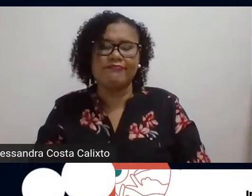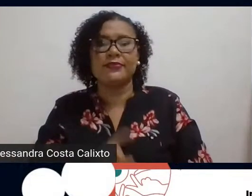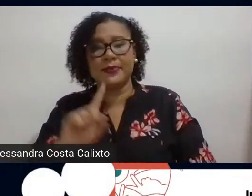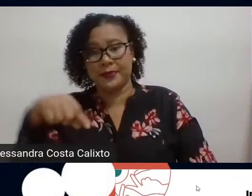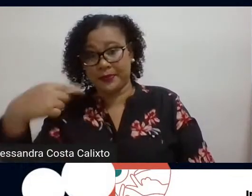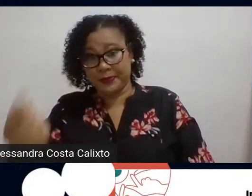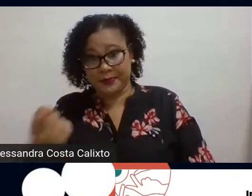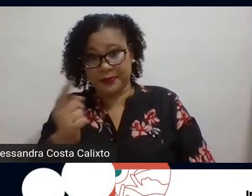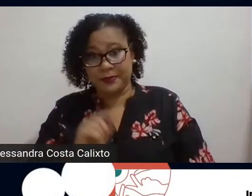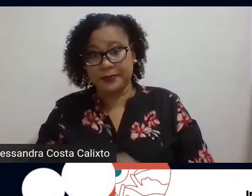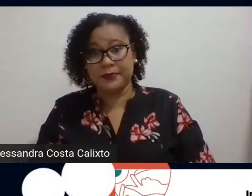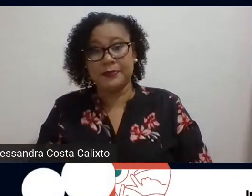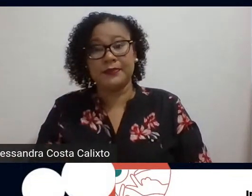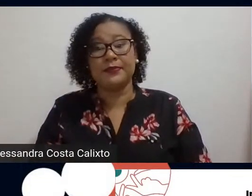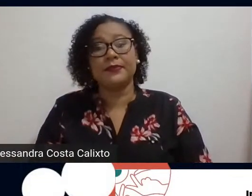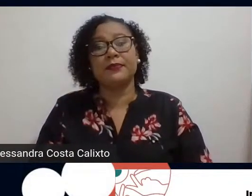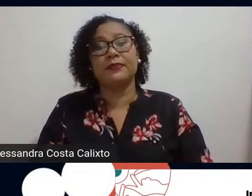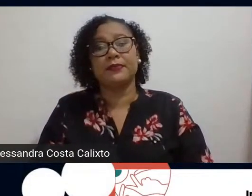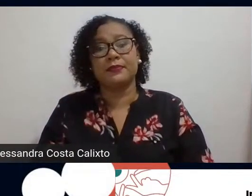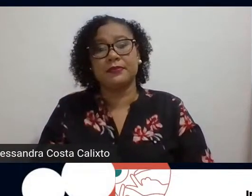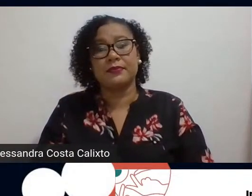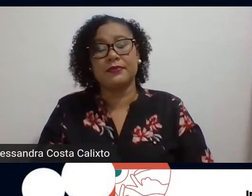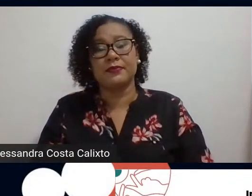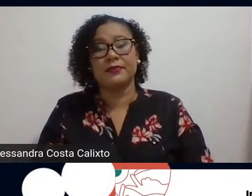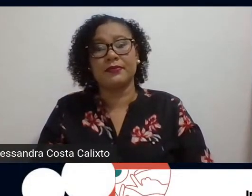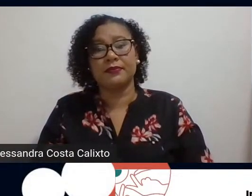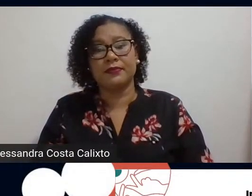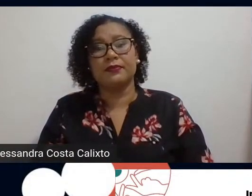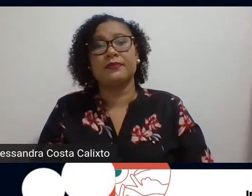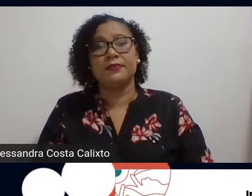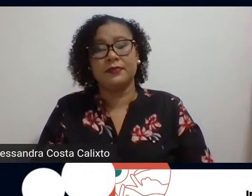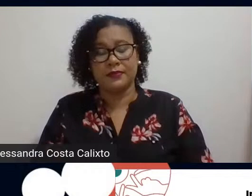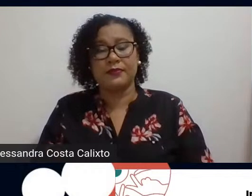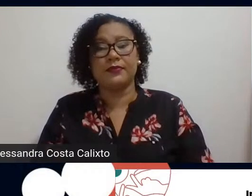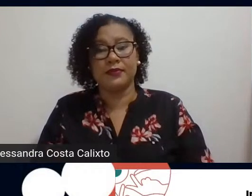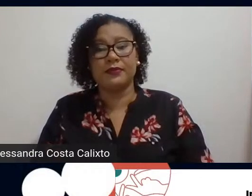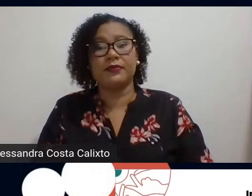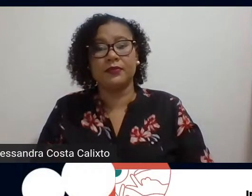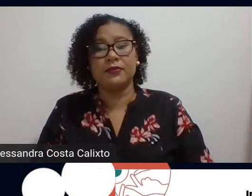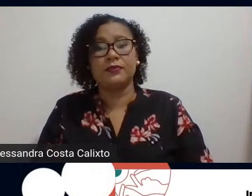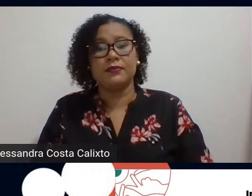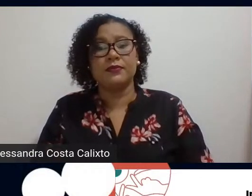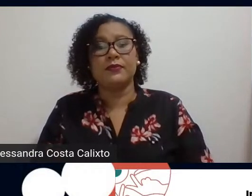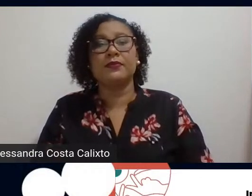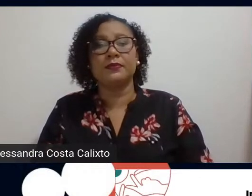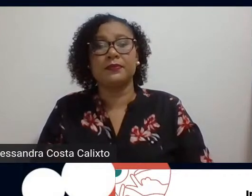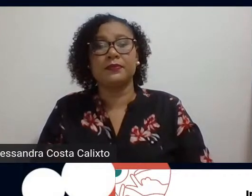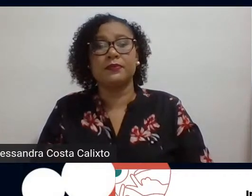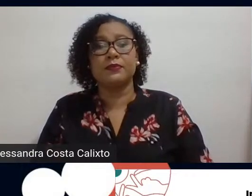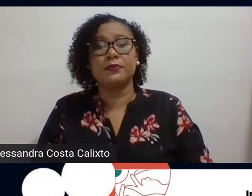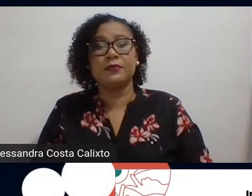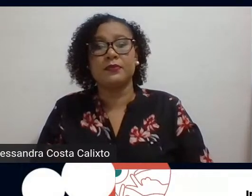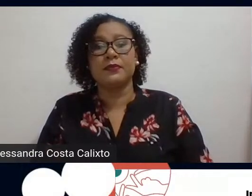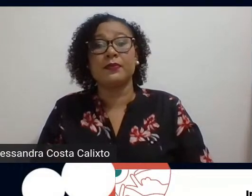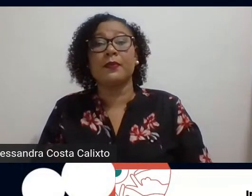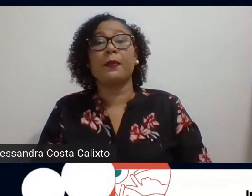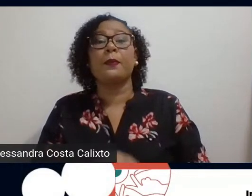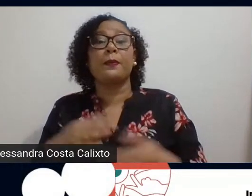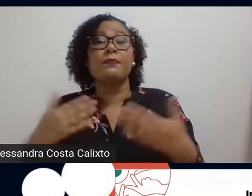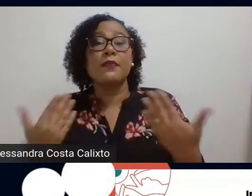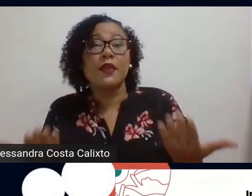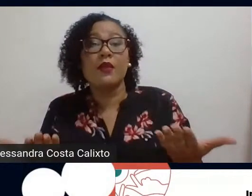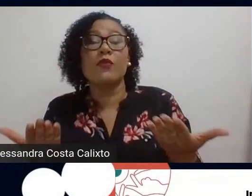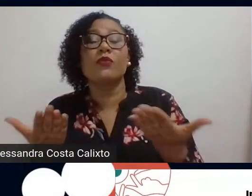vários os aspectos em que esse prejuízo ocorre por falta dessa aquisição. Pode passar pro próximo slide.